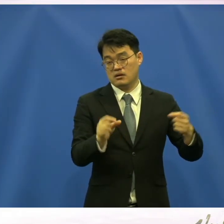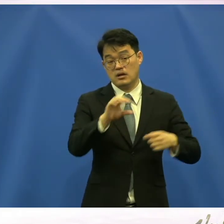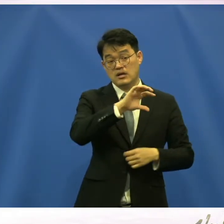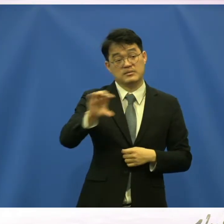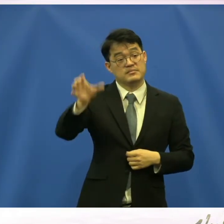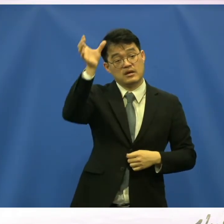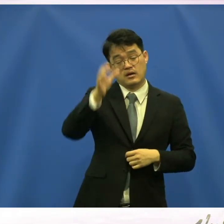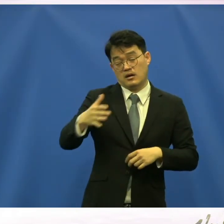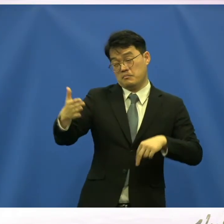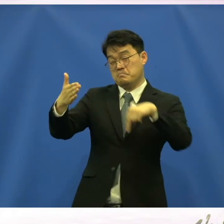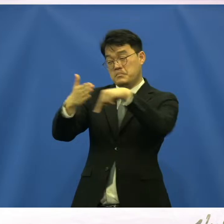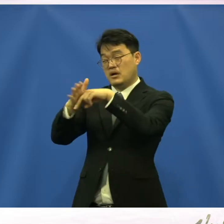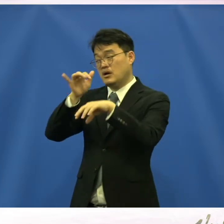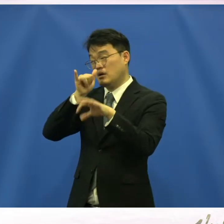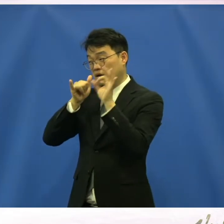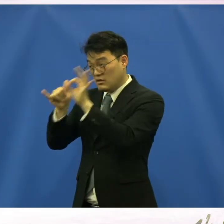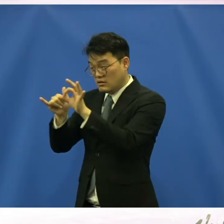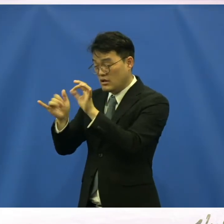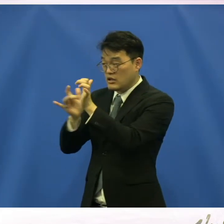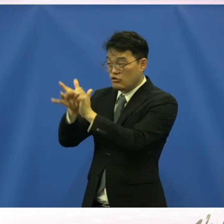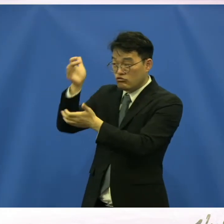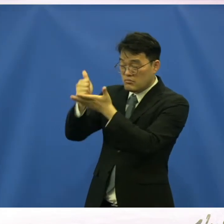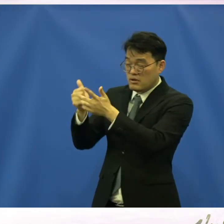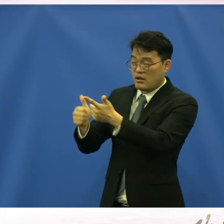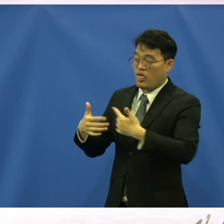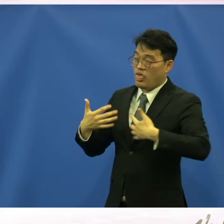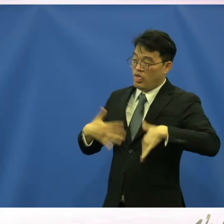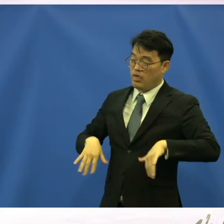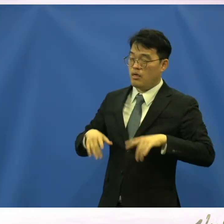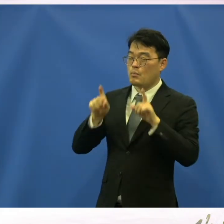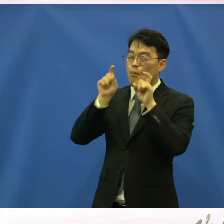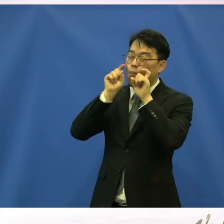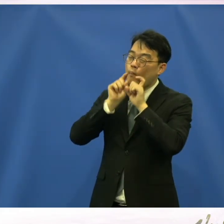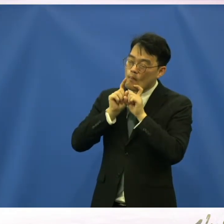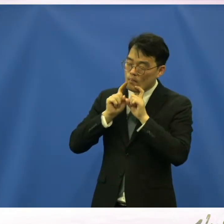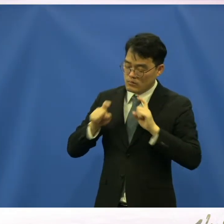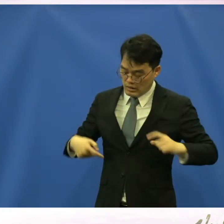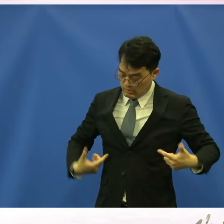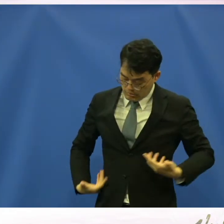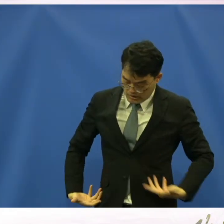매우 연약해 보입니다. 약자 중에 약자처럼 보입니다.